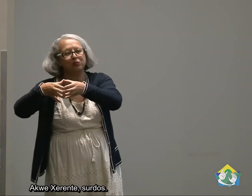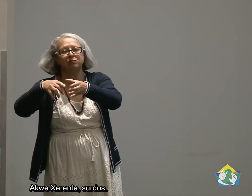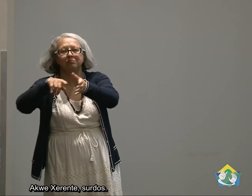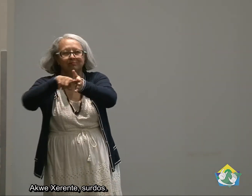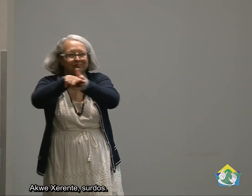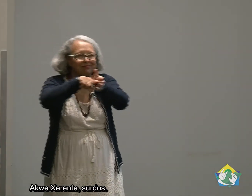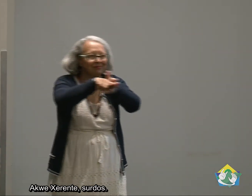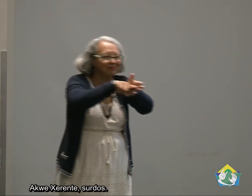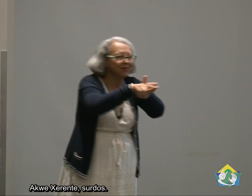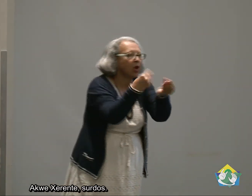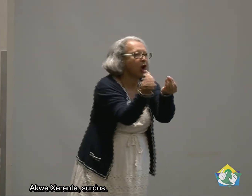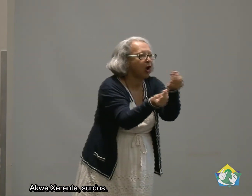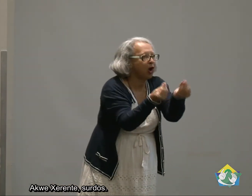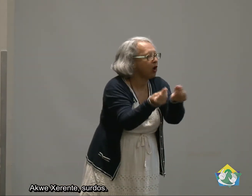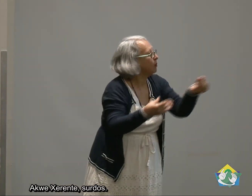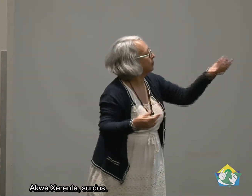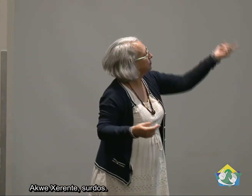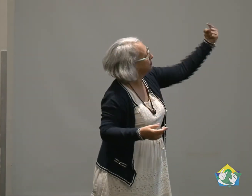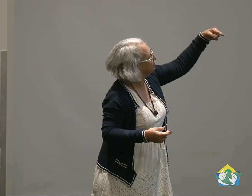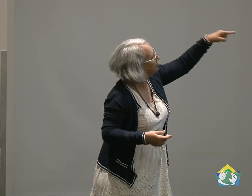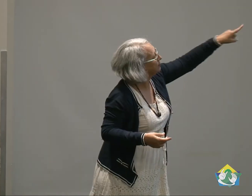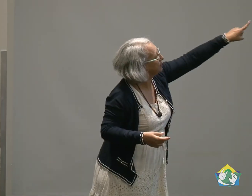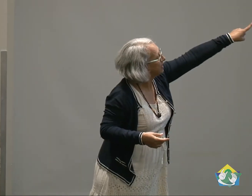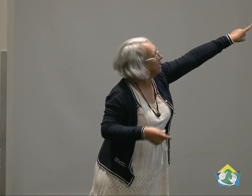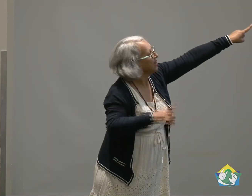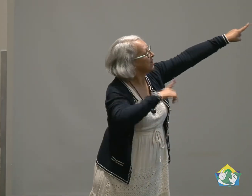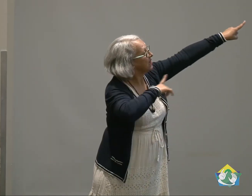Aquê-xerentê. Surdos.